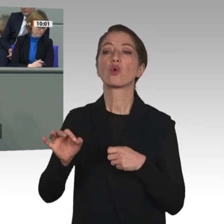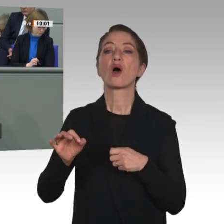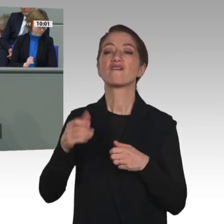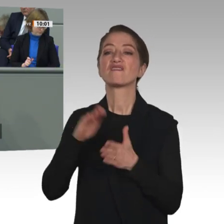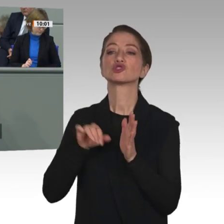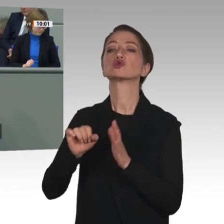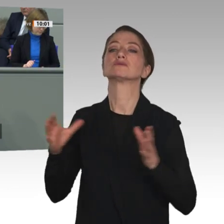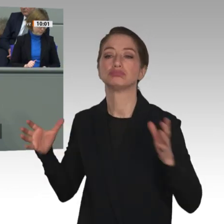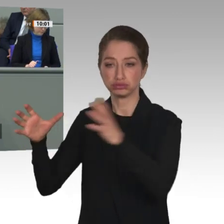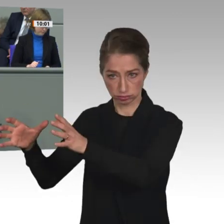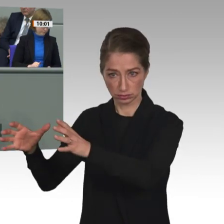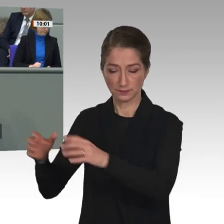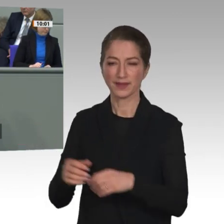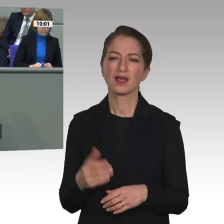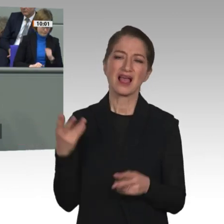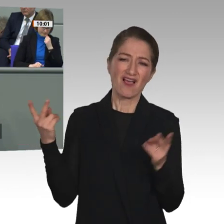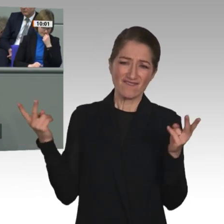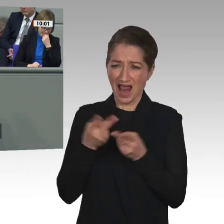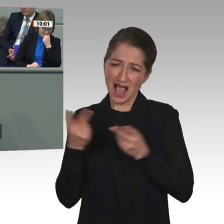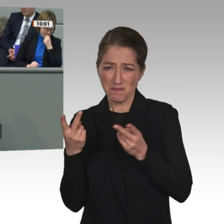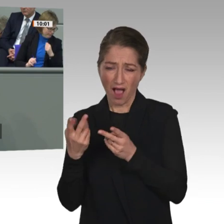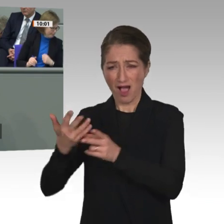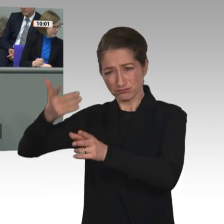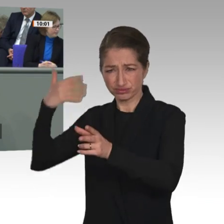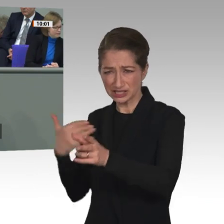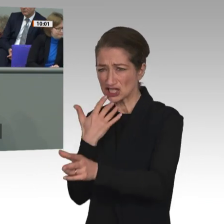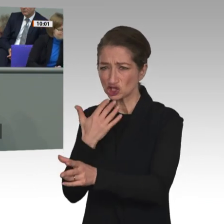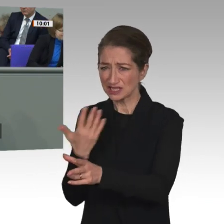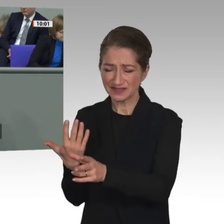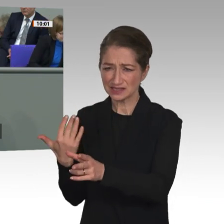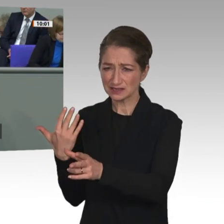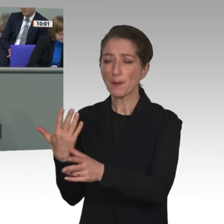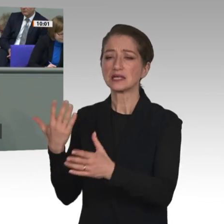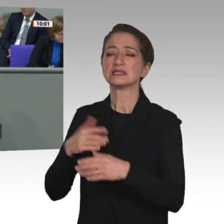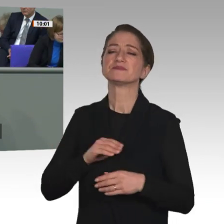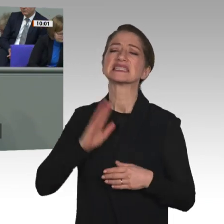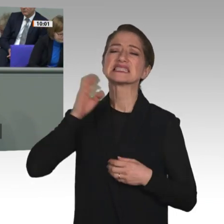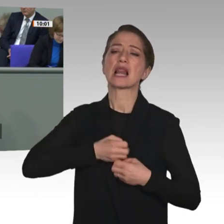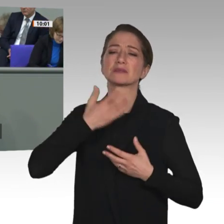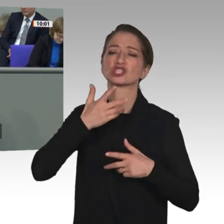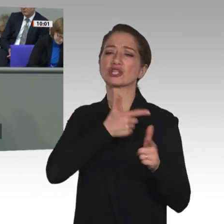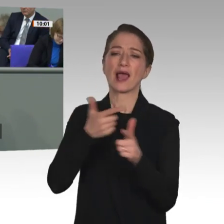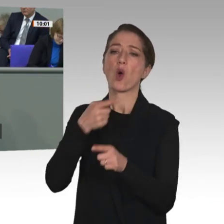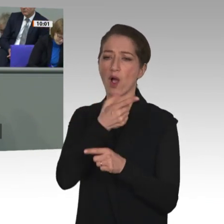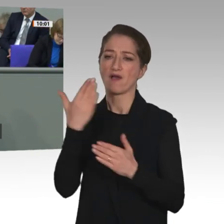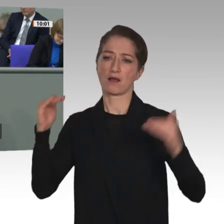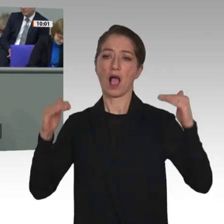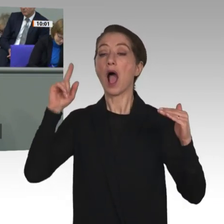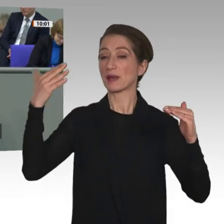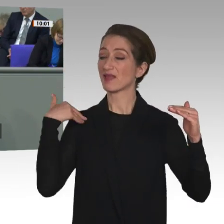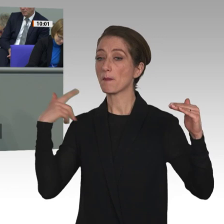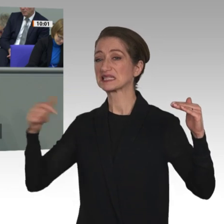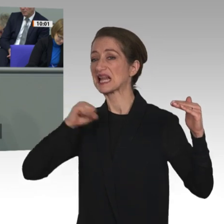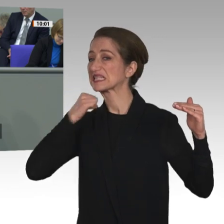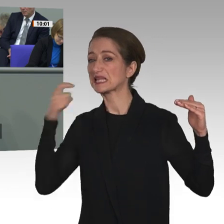Vergleichbare Arbeitseinheiten hatten wir bisher nur bei der Bekämpfung des islamistischen Terrors, aber nicht beim